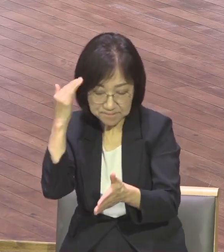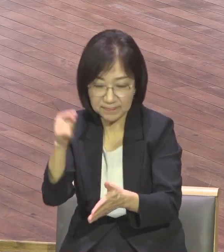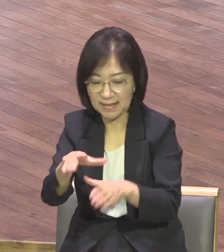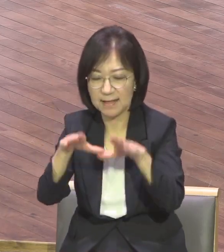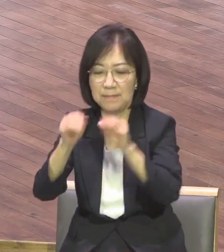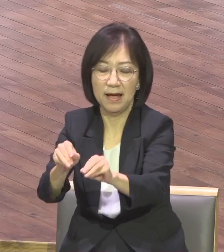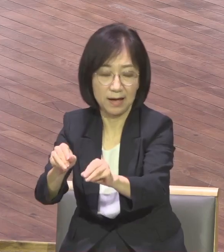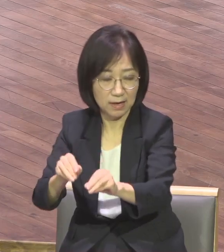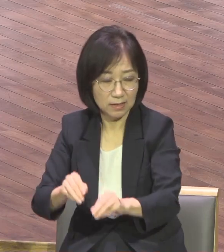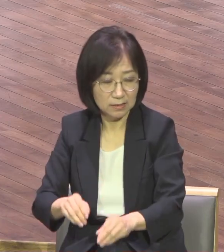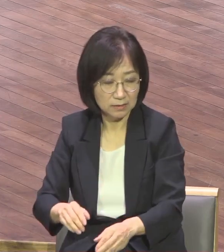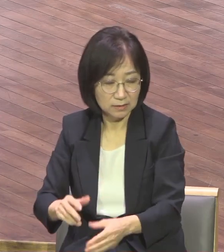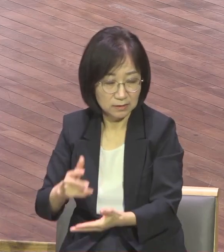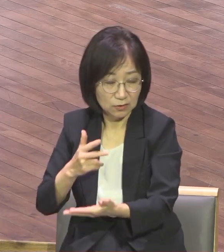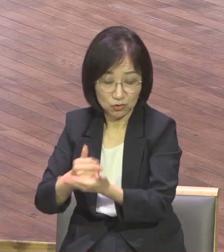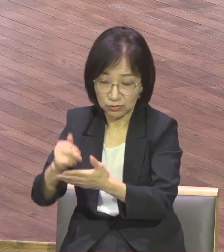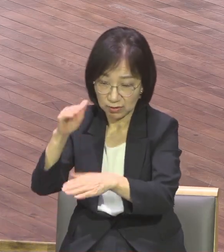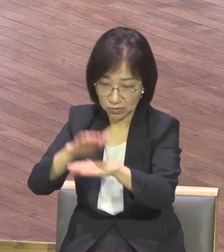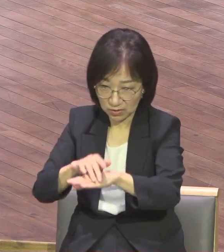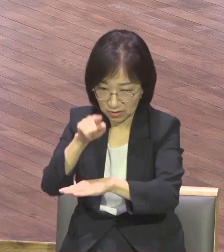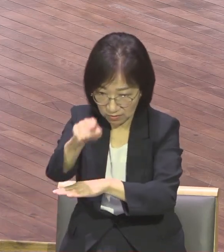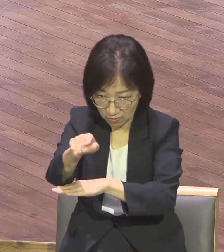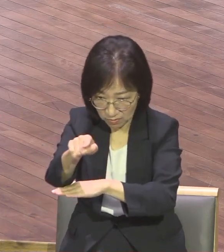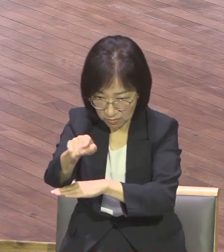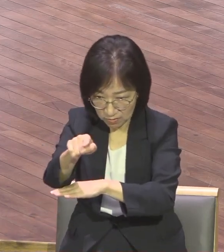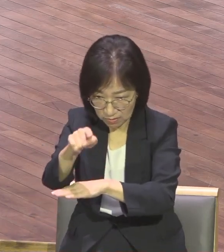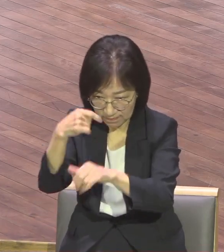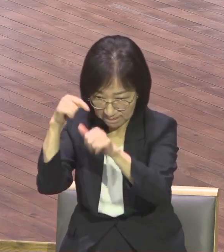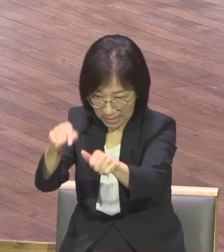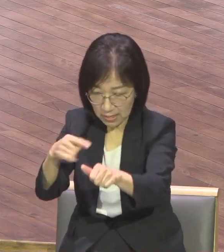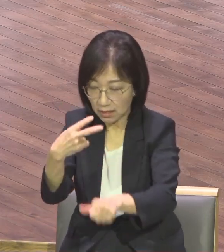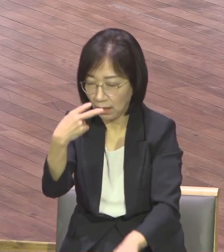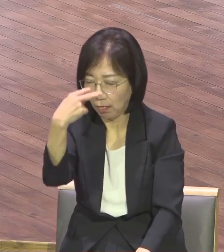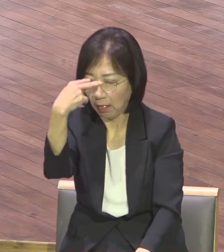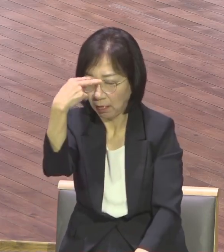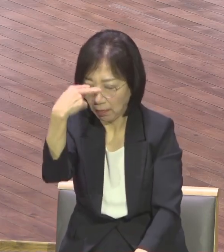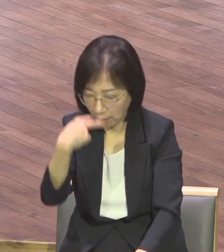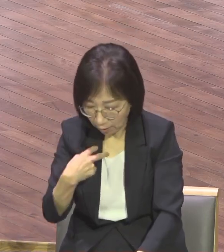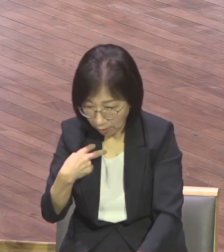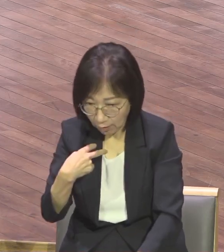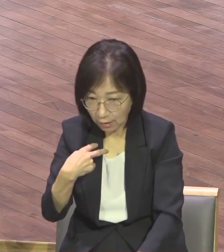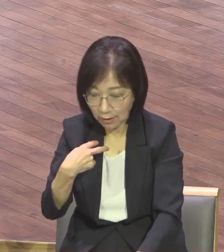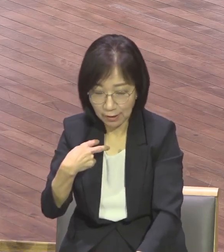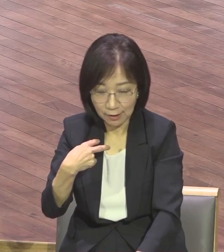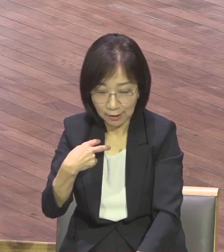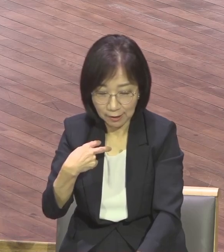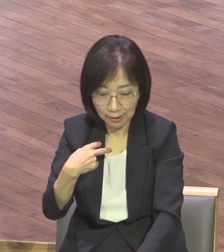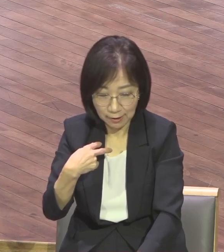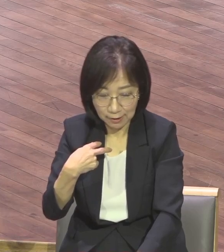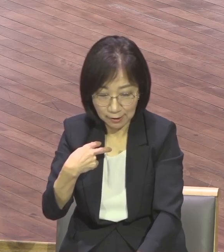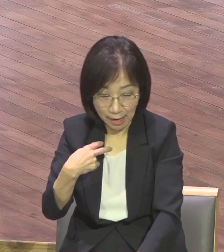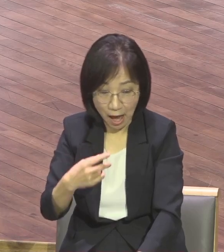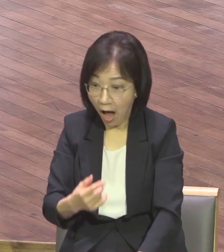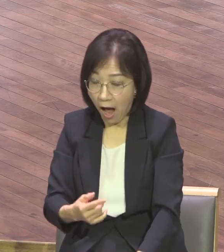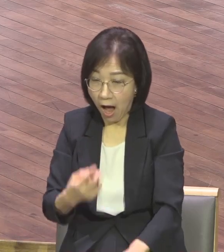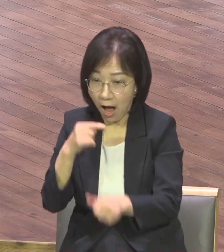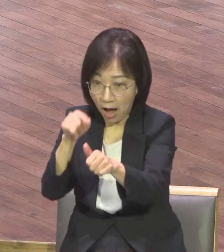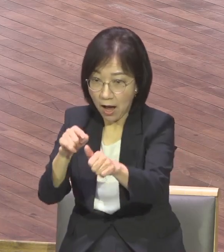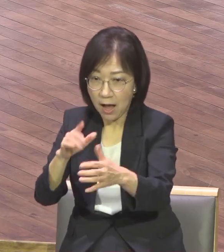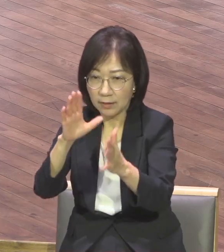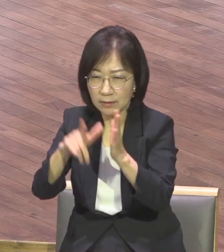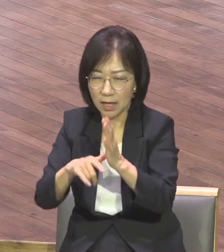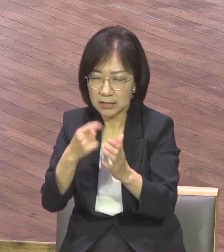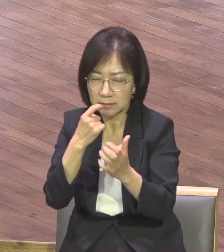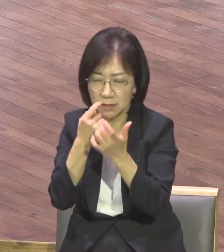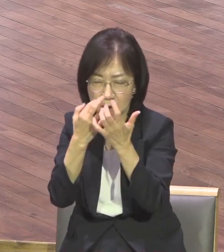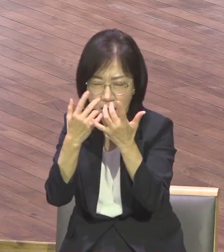이제 주의 손이 너 위에 있으니 너가 맹인이 되어 얼마 동안 해를 보지 못하리라 하니 즉시 안개와 어둠이